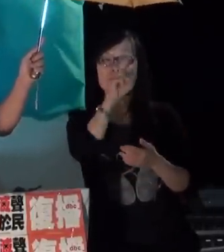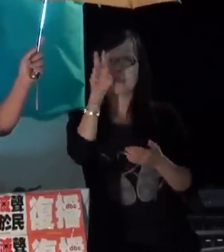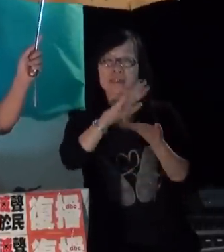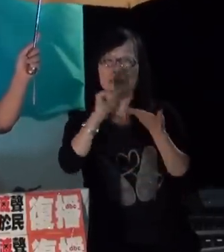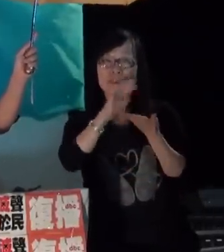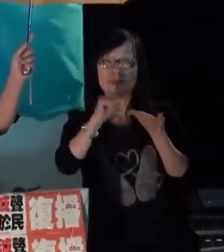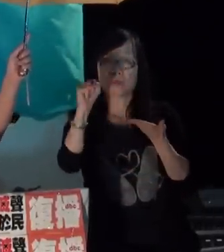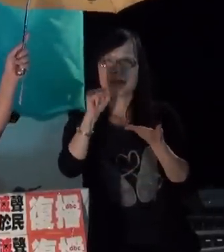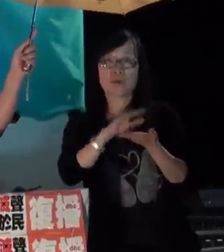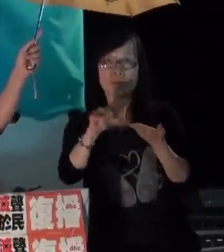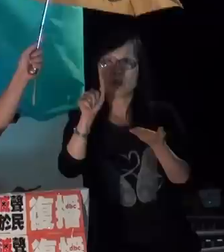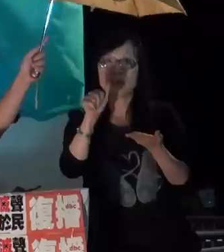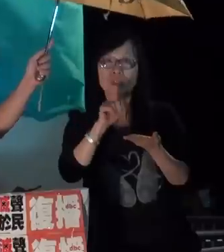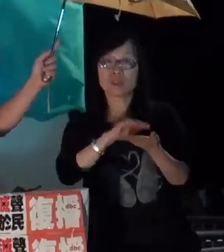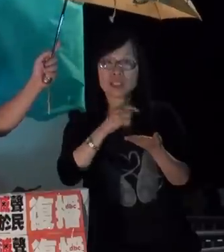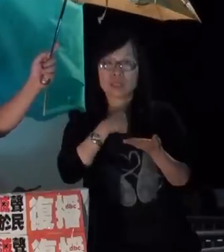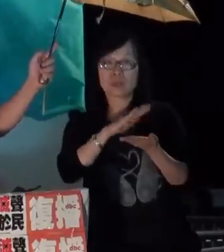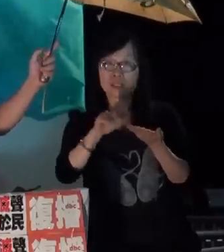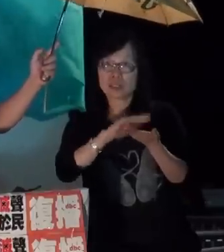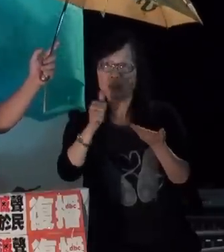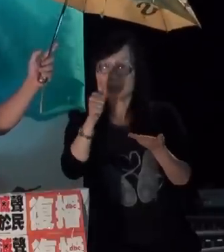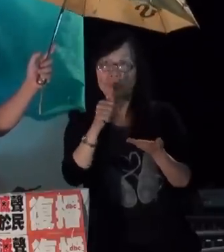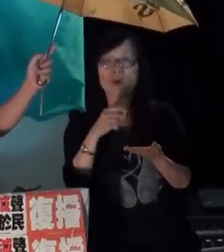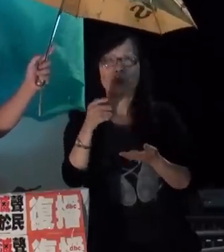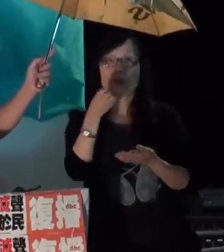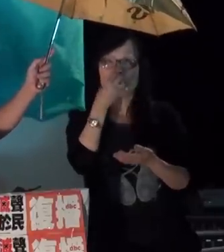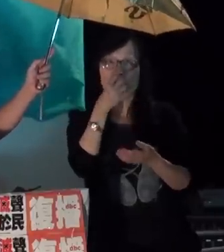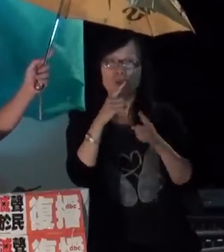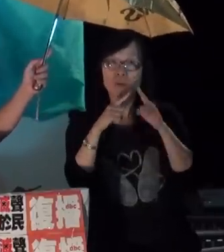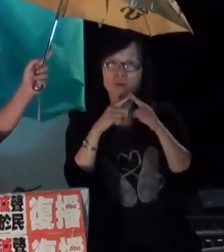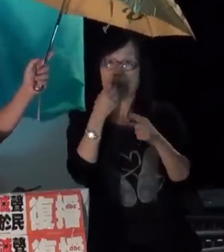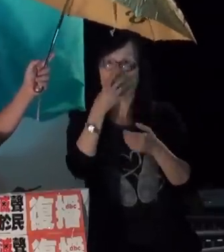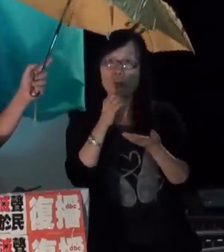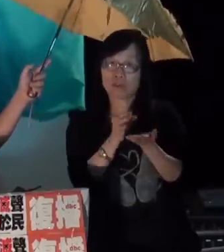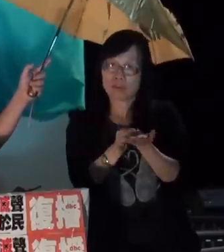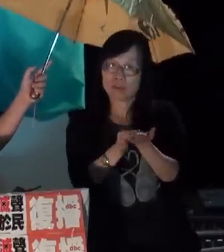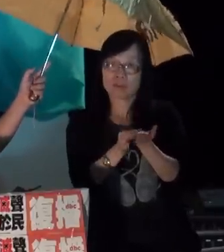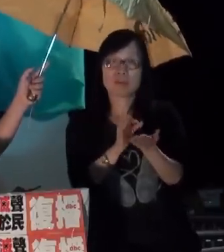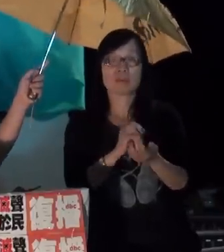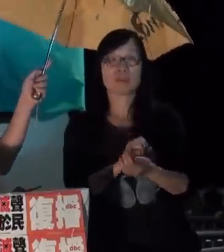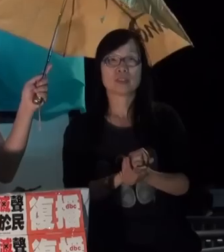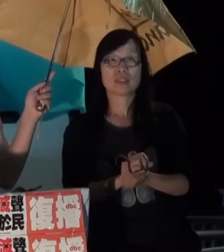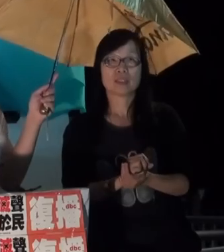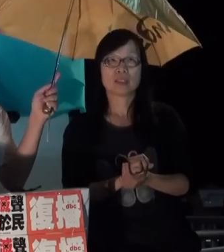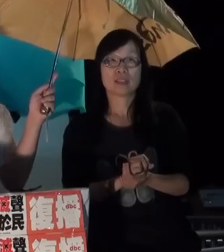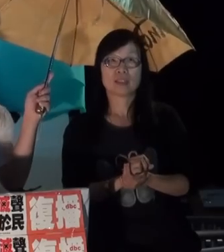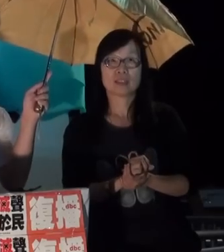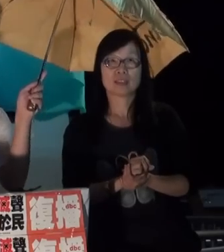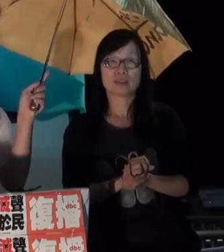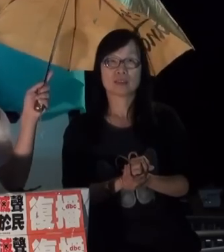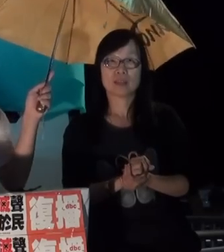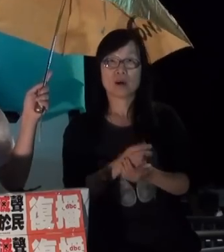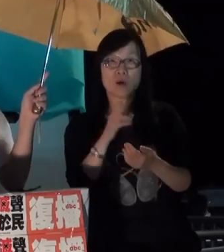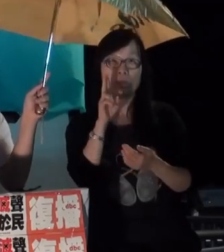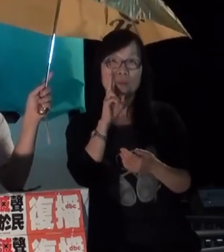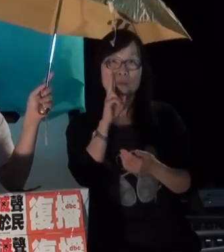為睇下佢執行嘅細節，即係睇港人港地一樣啫。如果港人港地係即係好似而